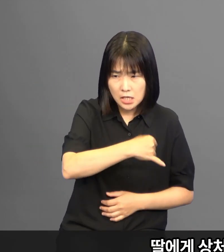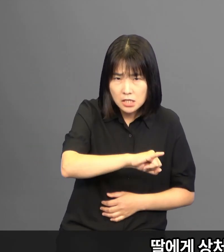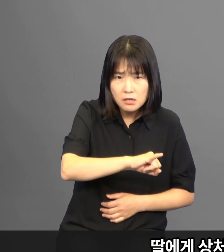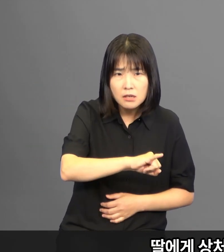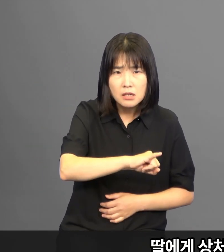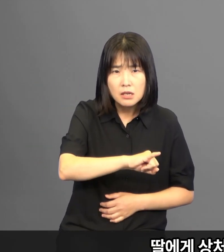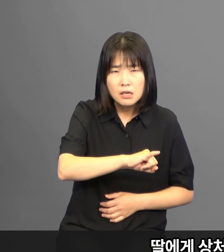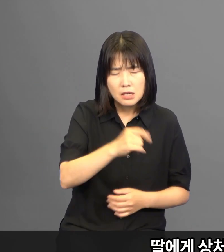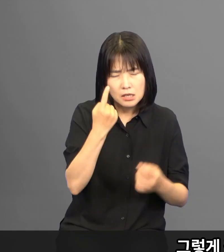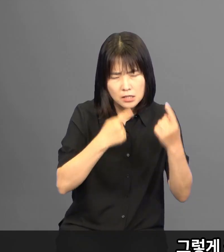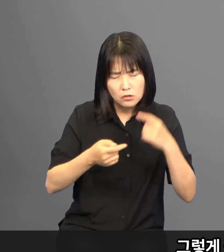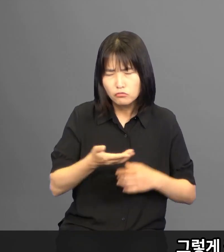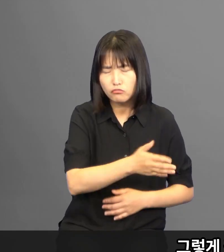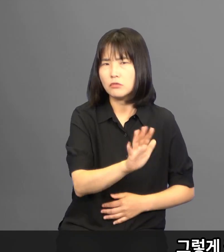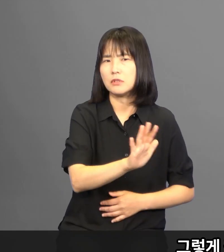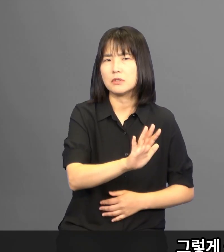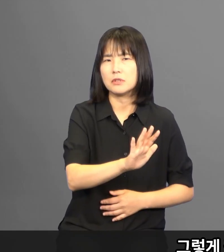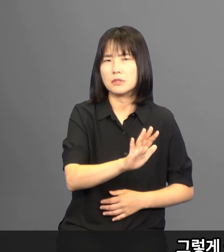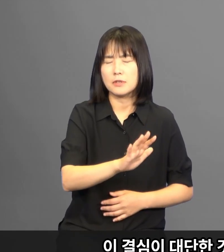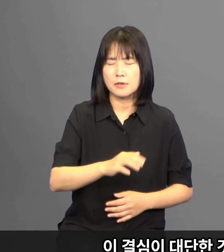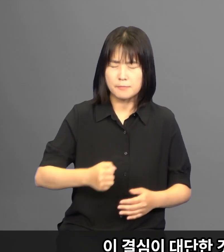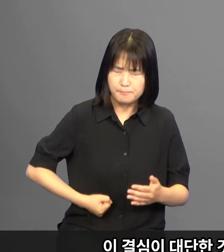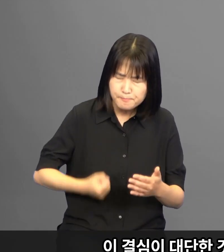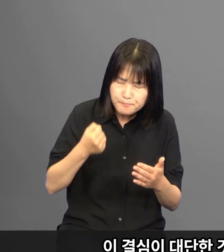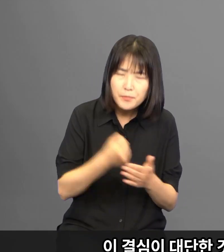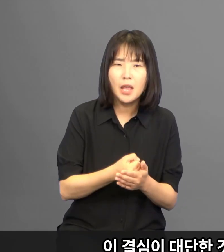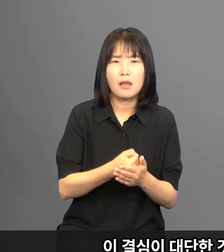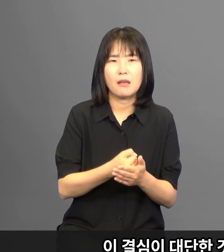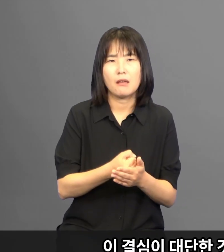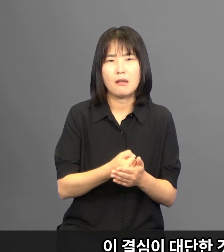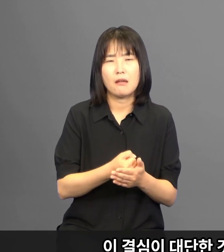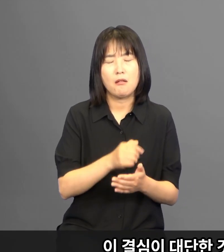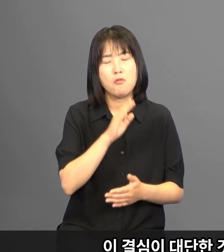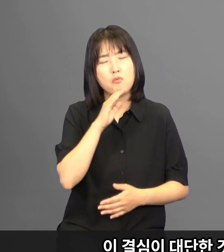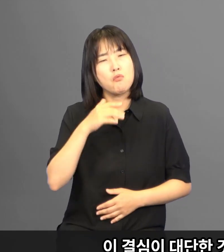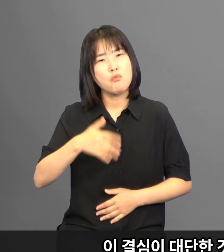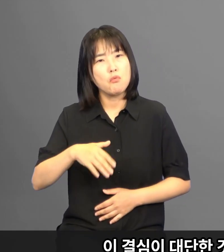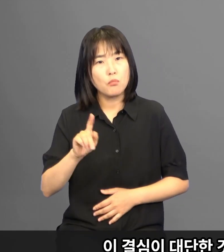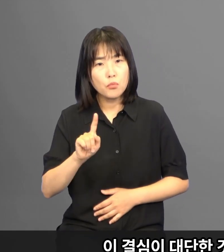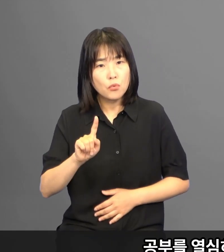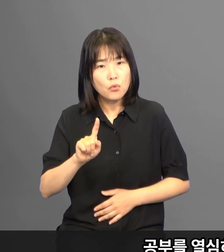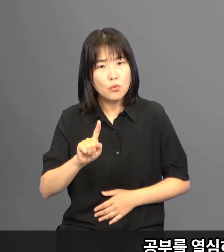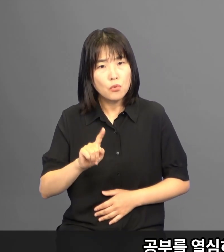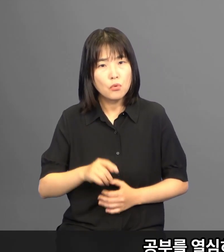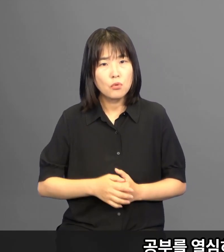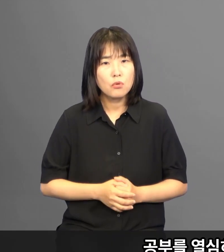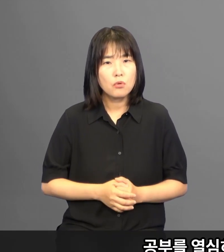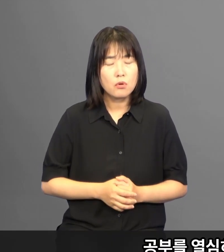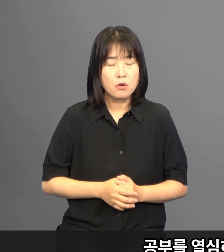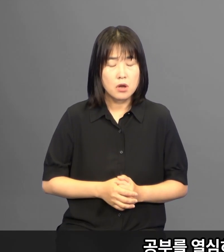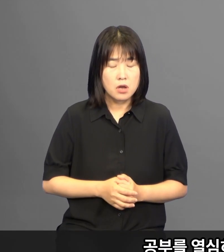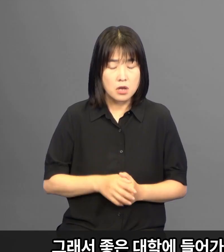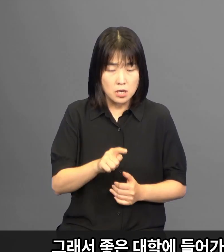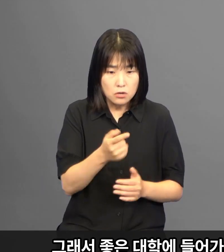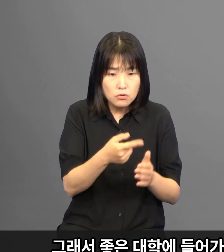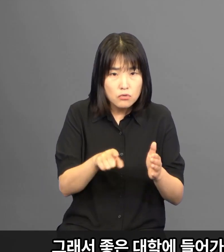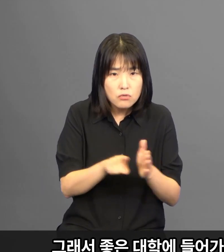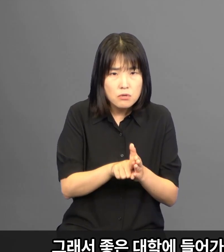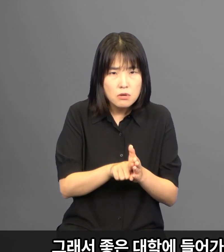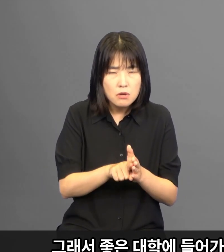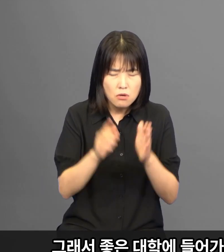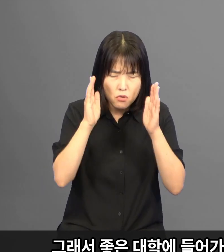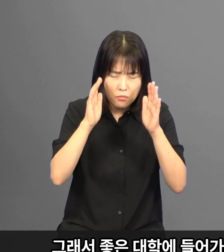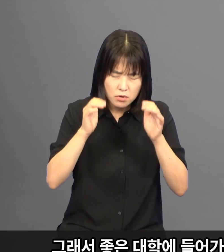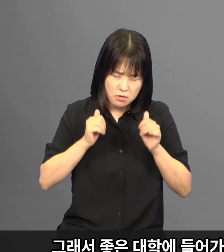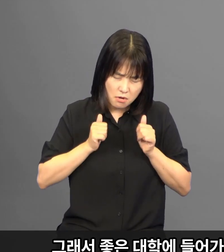딸에게 상처를 주지 않을 거야. 그렇게 결심을 했어요. 이 결심이 대단한 것이, 그렇게 하려고 하니까 공부를 열심히 하게 되는 거예요. 그래서 좋은